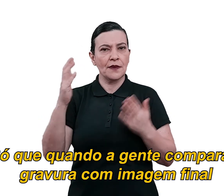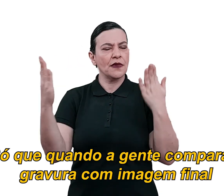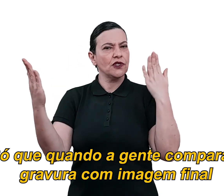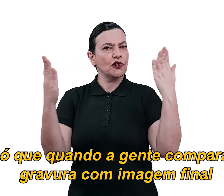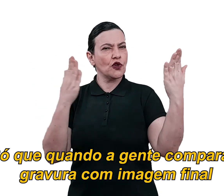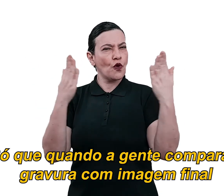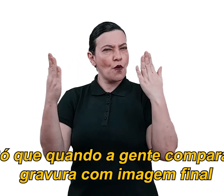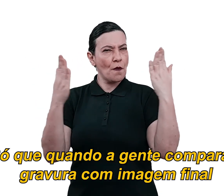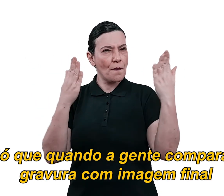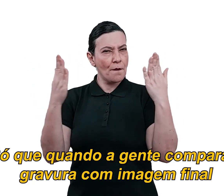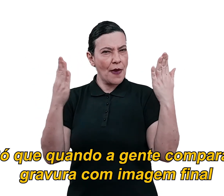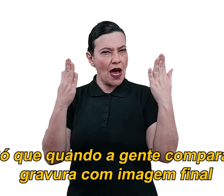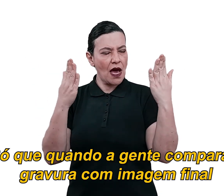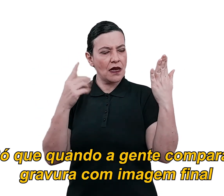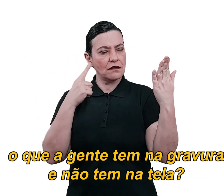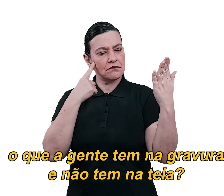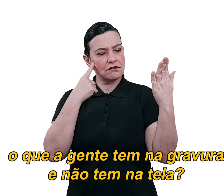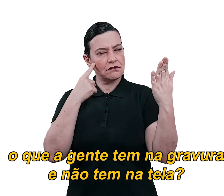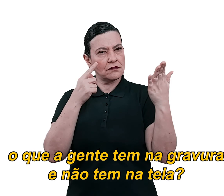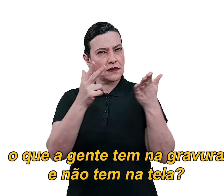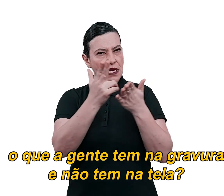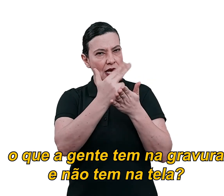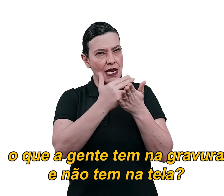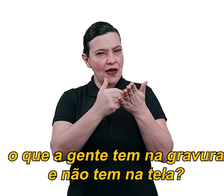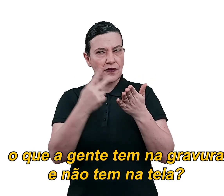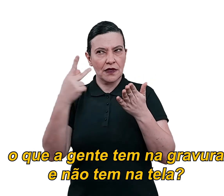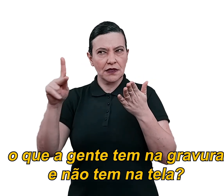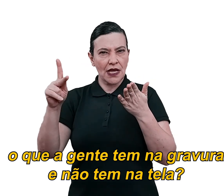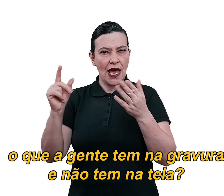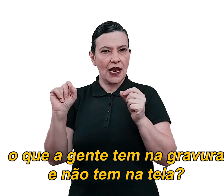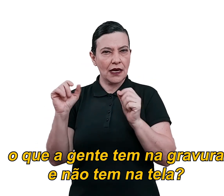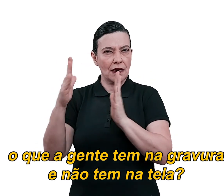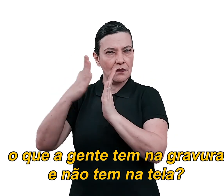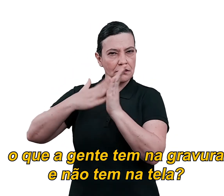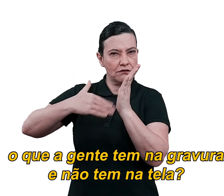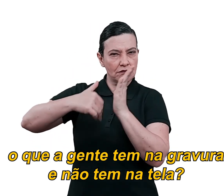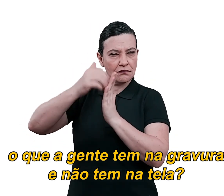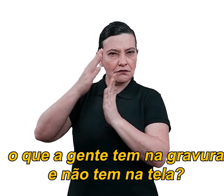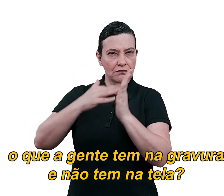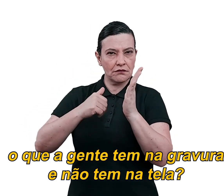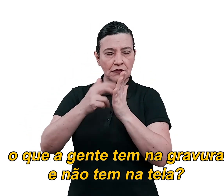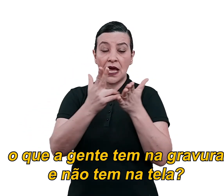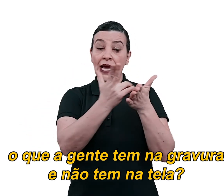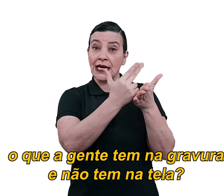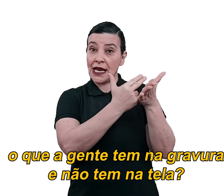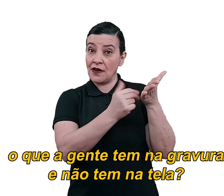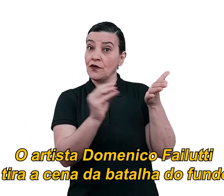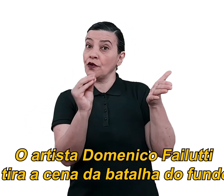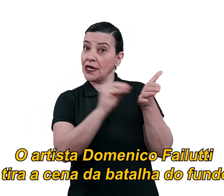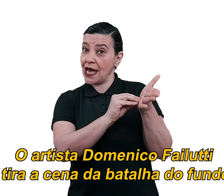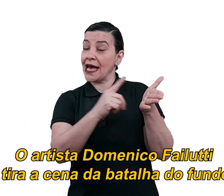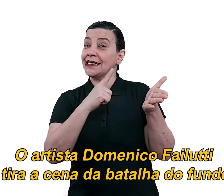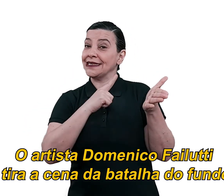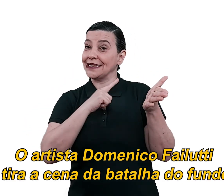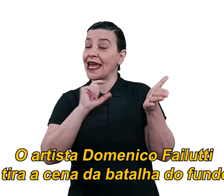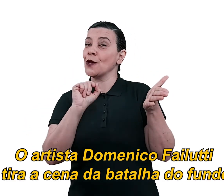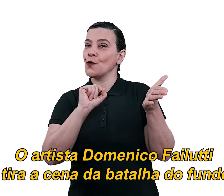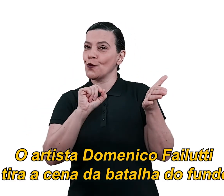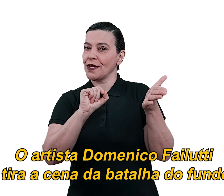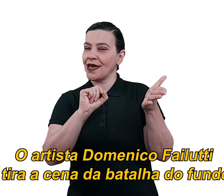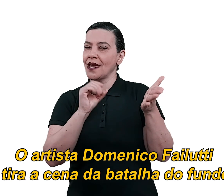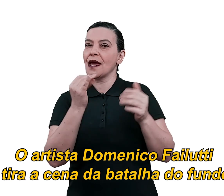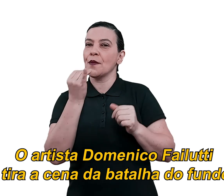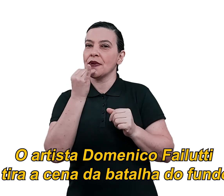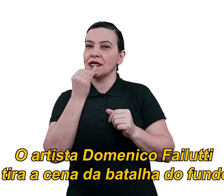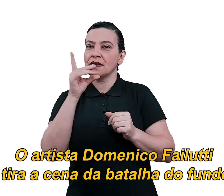a gravura com a imagem final, né, o que a gente não tem o que tem na gravura e o não tem na tela.